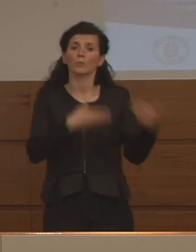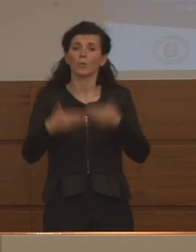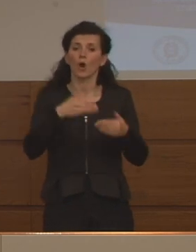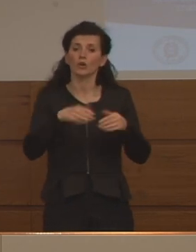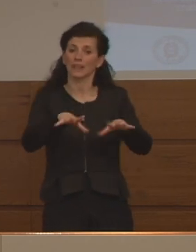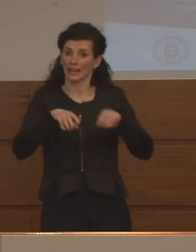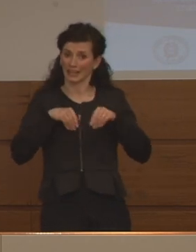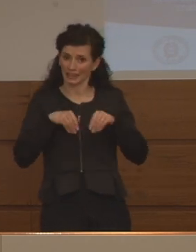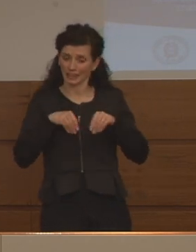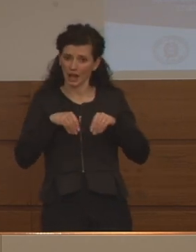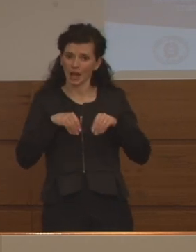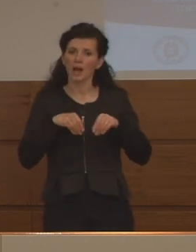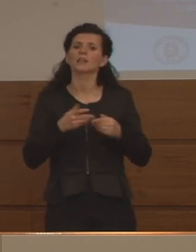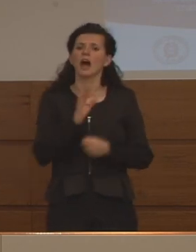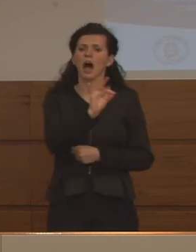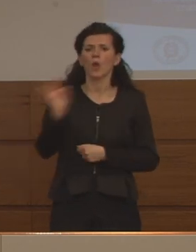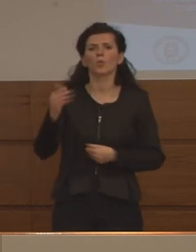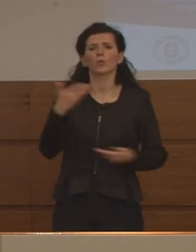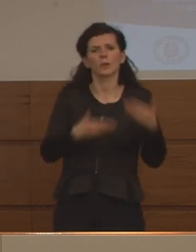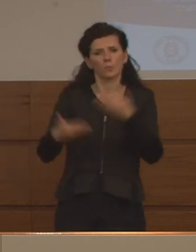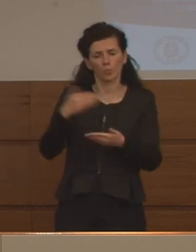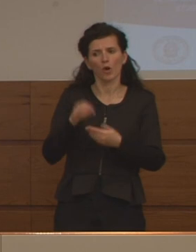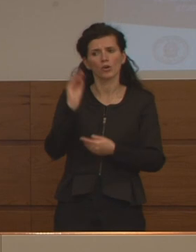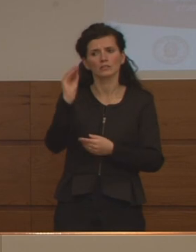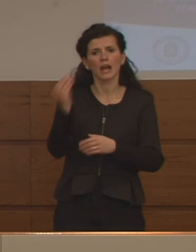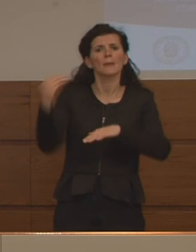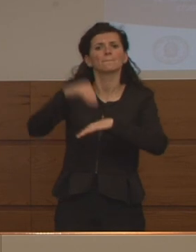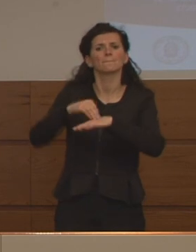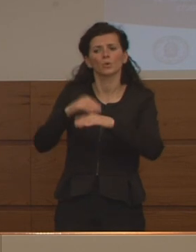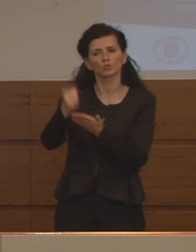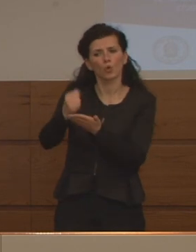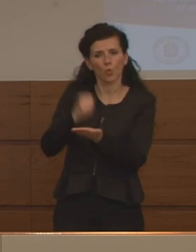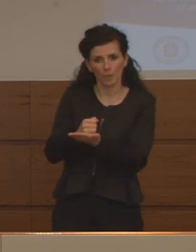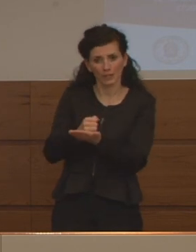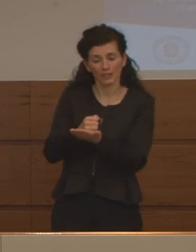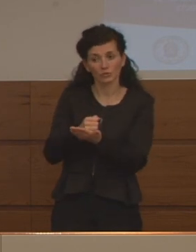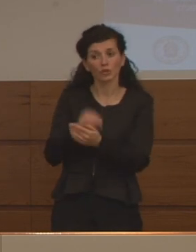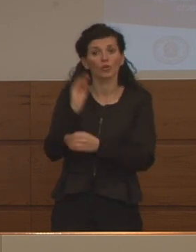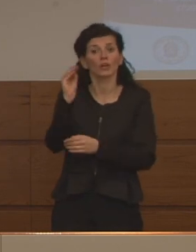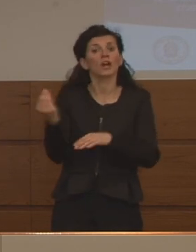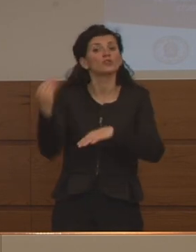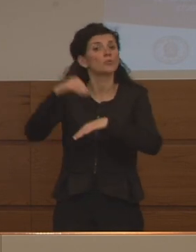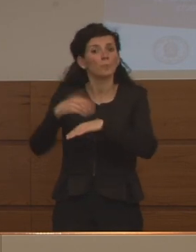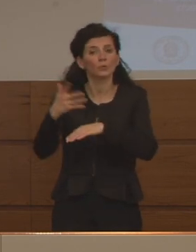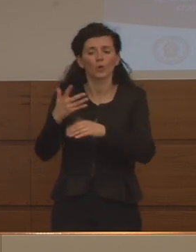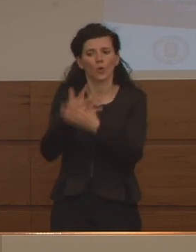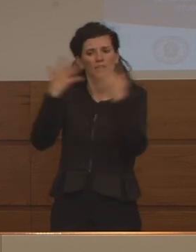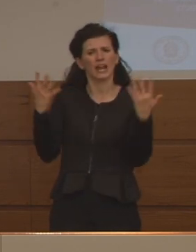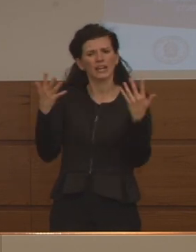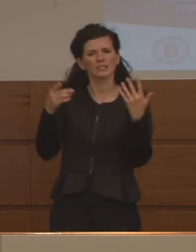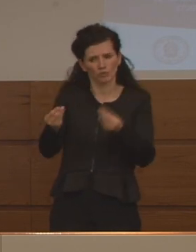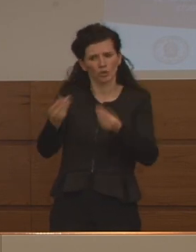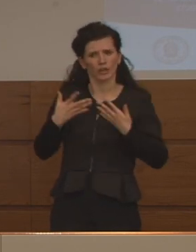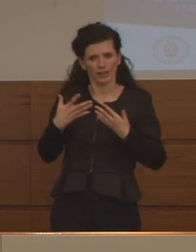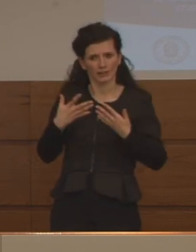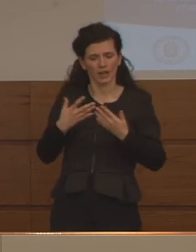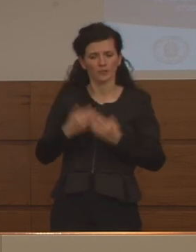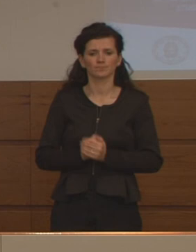chiesta documentazione addizionale e un chiarimento da parte degli sperimentatore